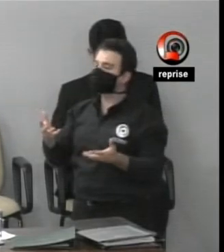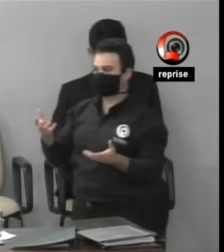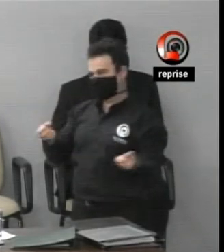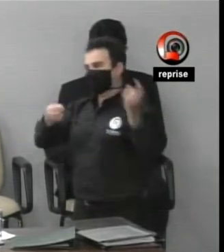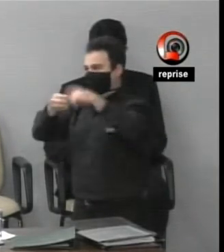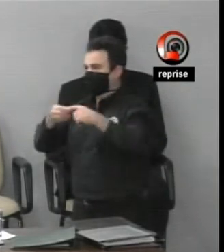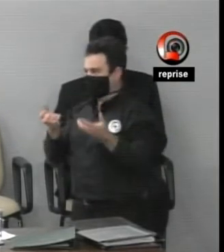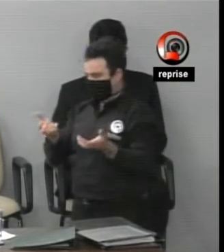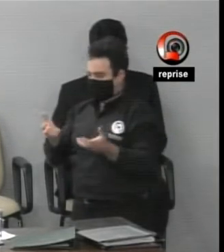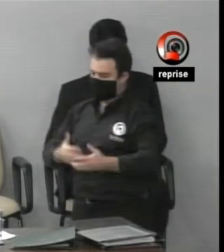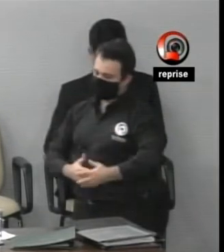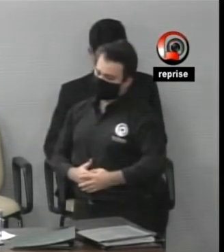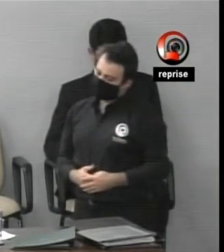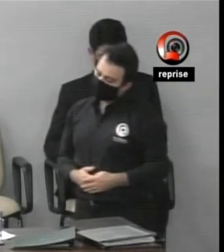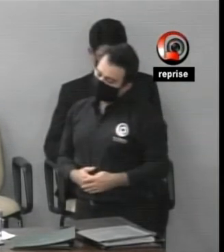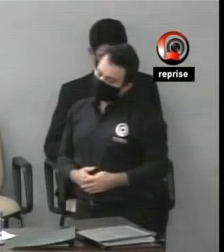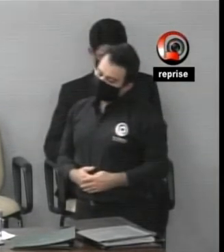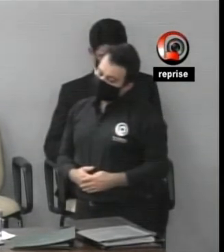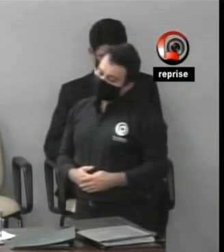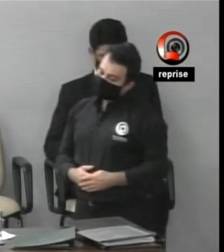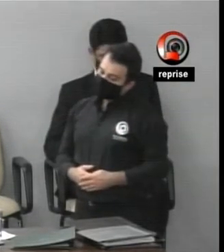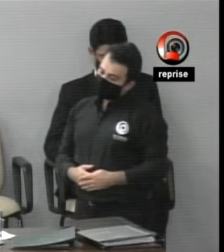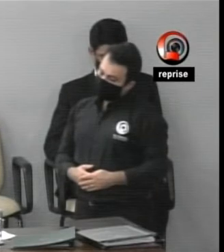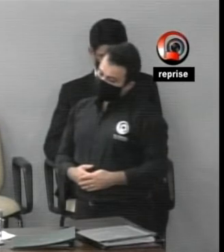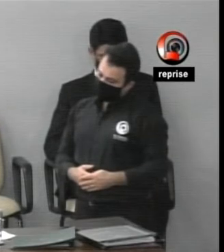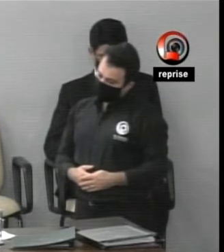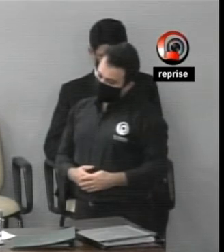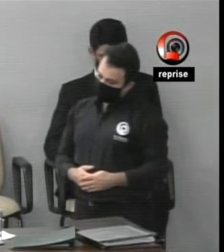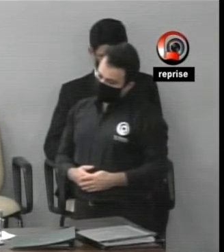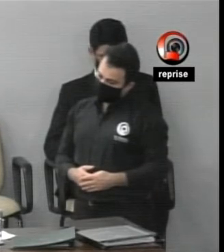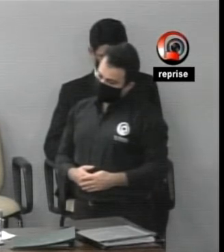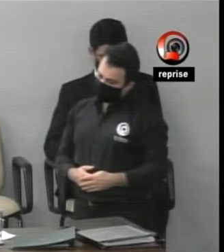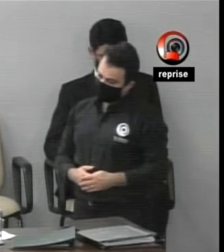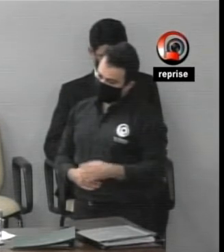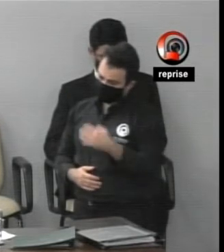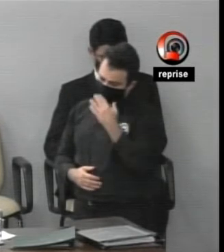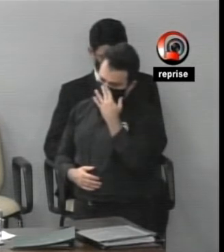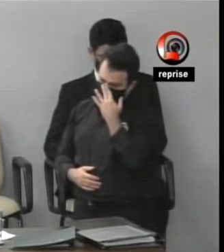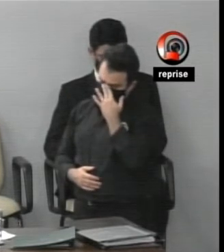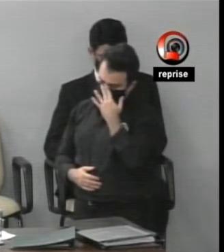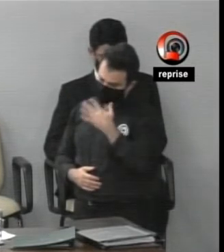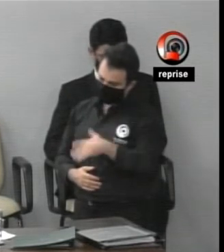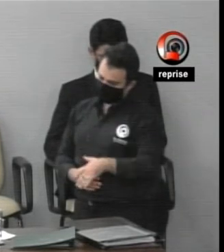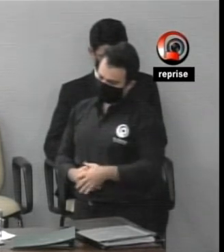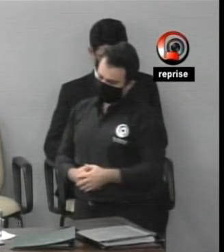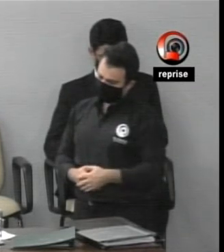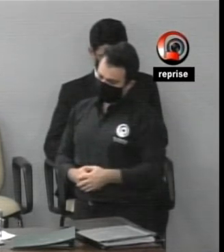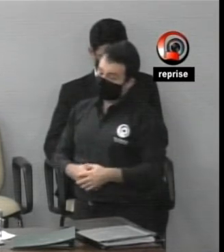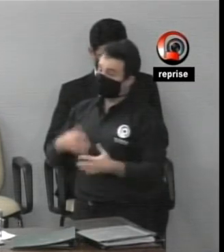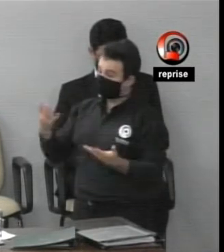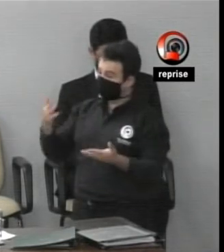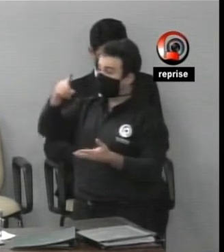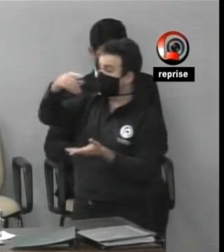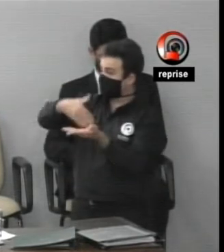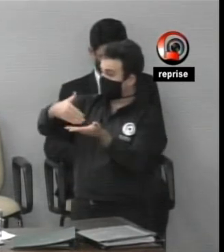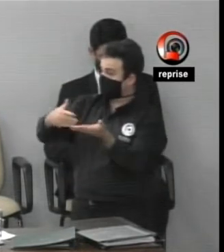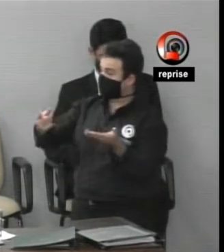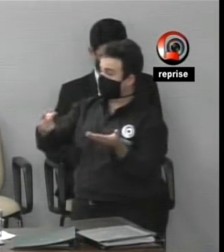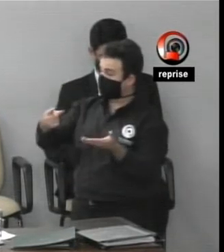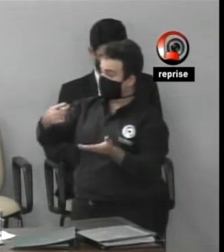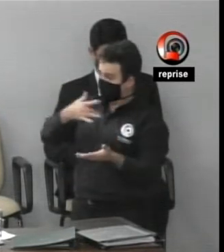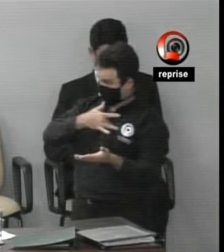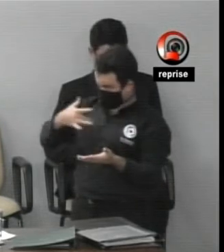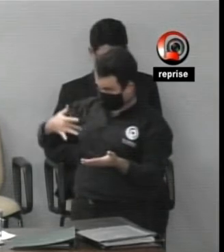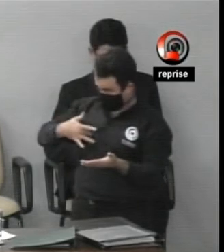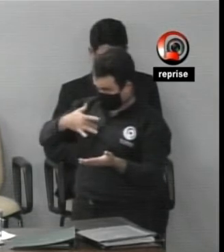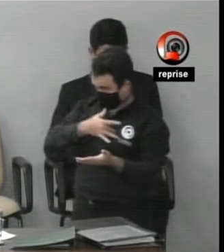sentido, nós fizemos inúmeras ações, desde parceria com a Secretaria da Saúde, para tratar de saúde mental, tanto